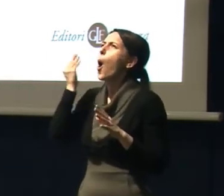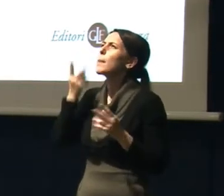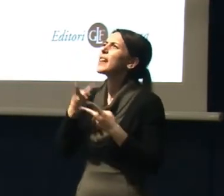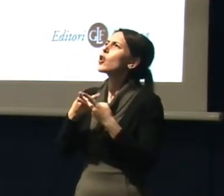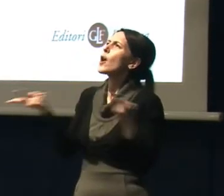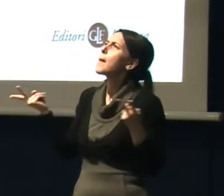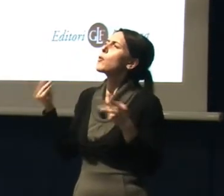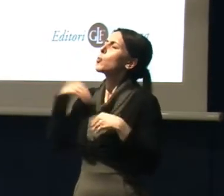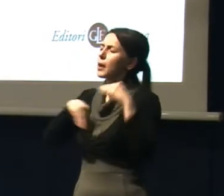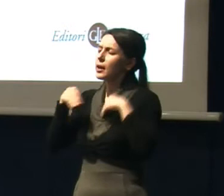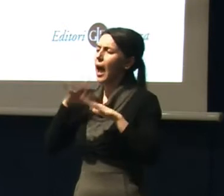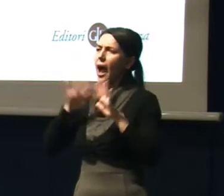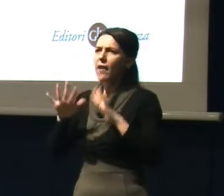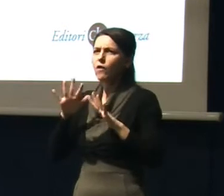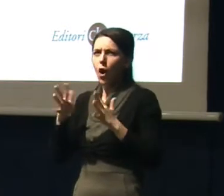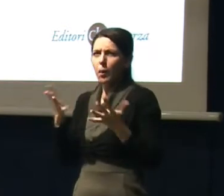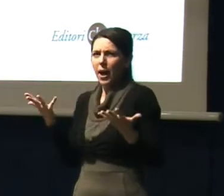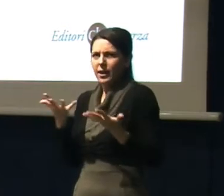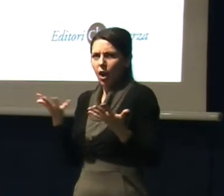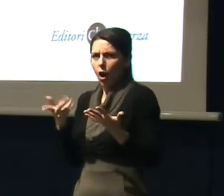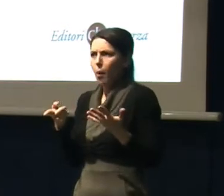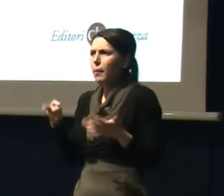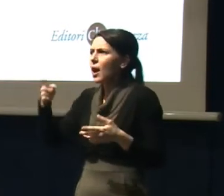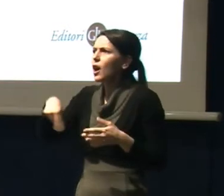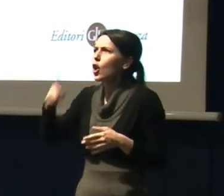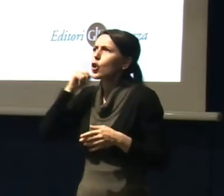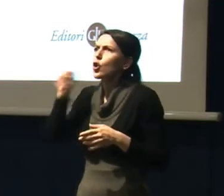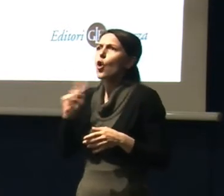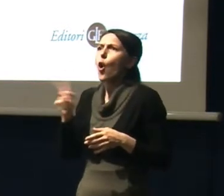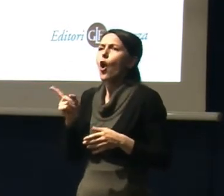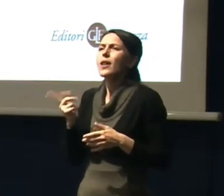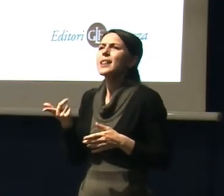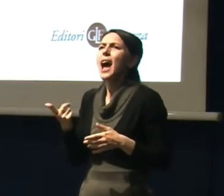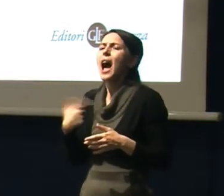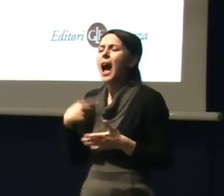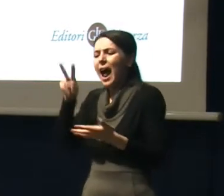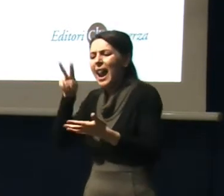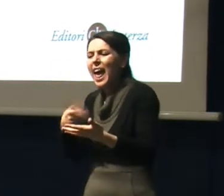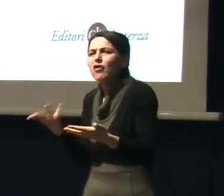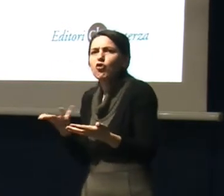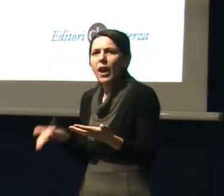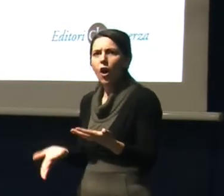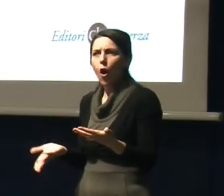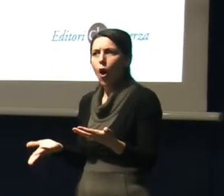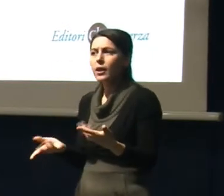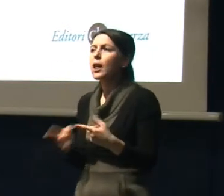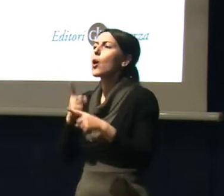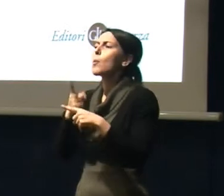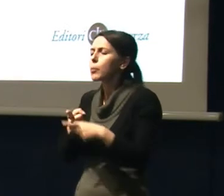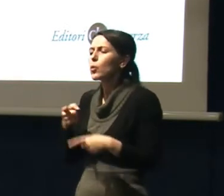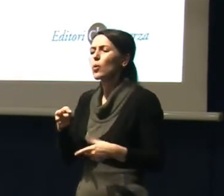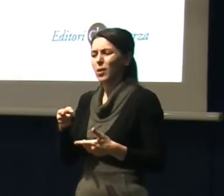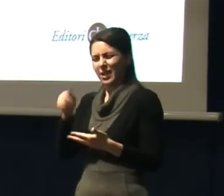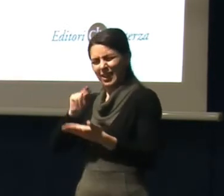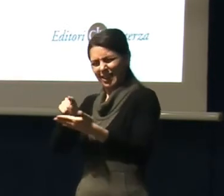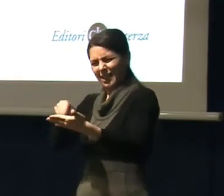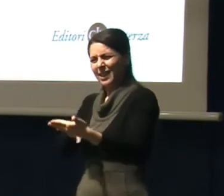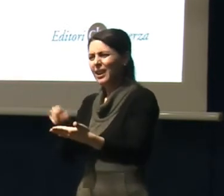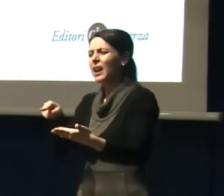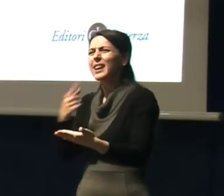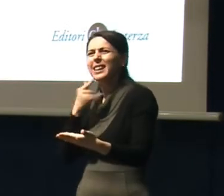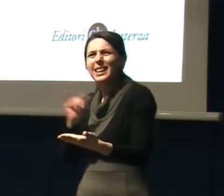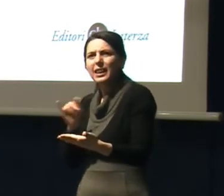informata quando si è a malapena in grado di capire che cosa si sta leggendo e chi ha emesso quell'informazione